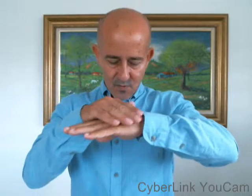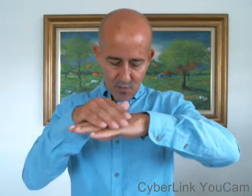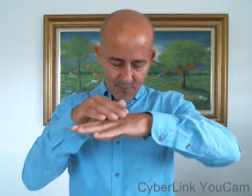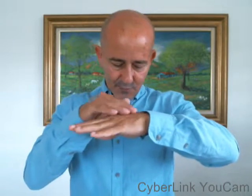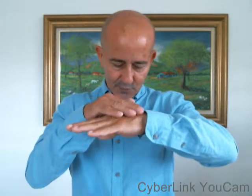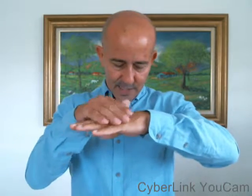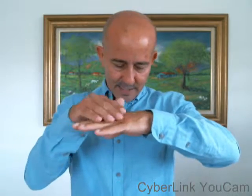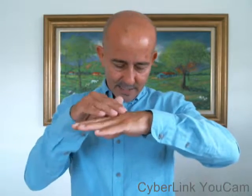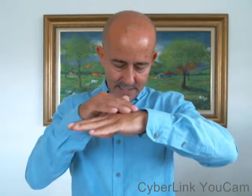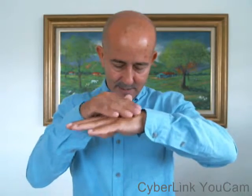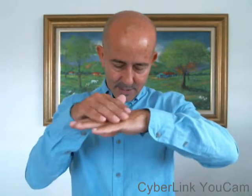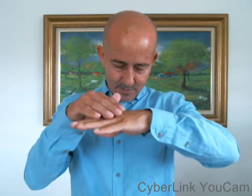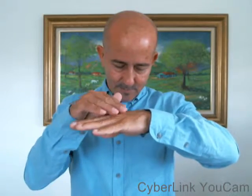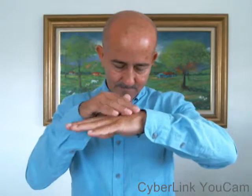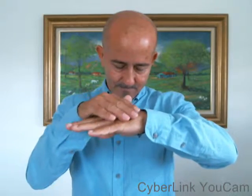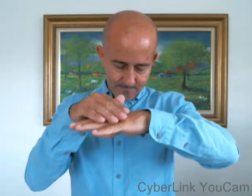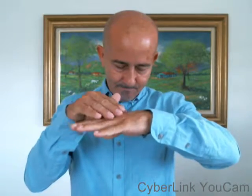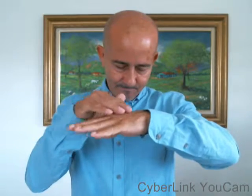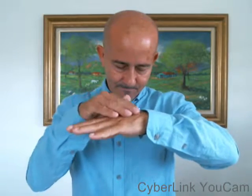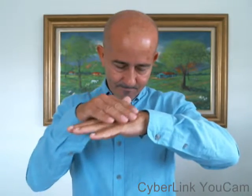como frotar aquí en la mano.